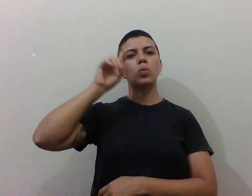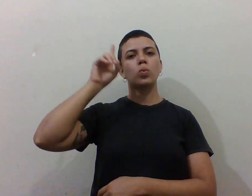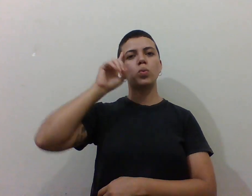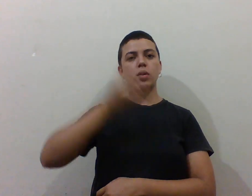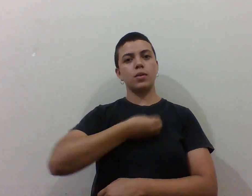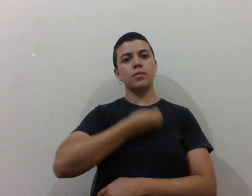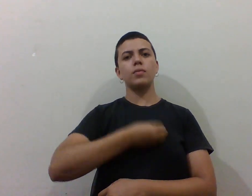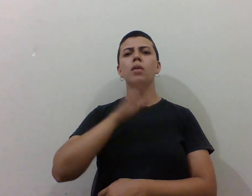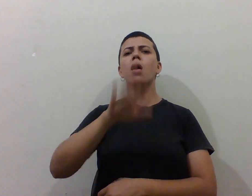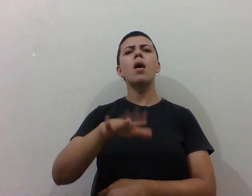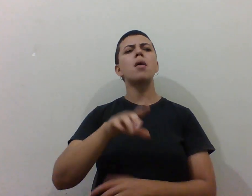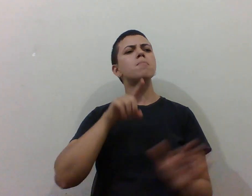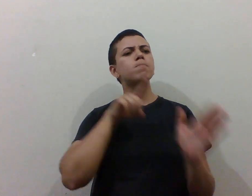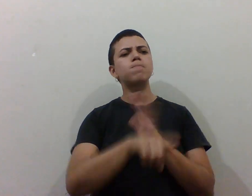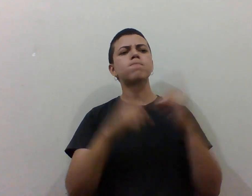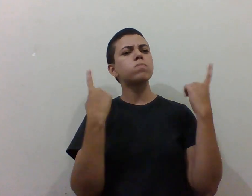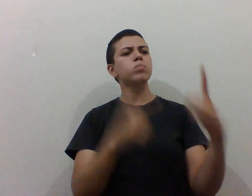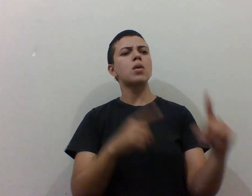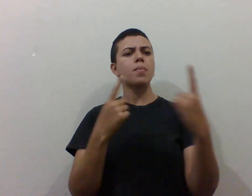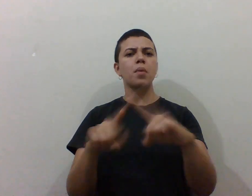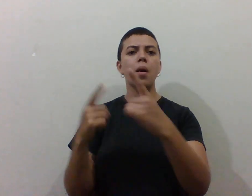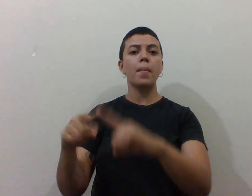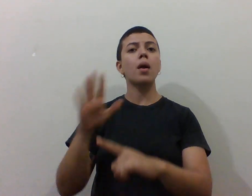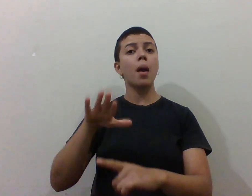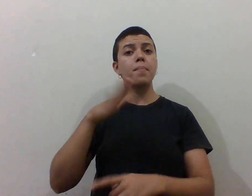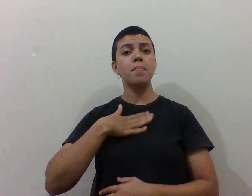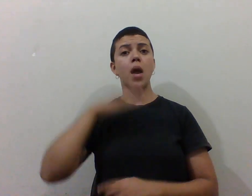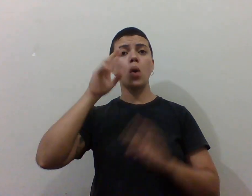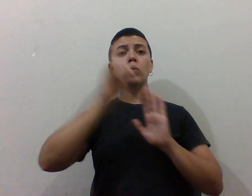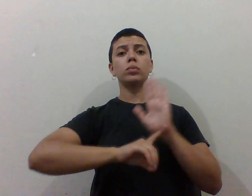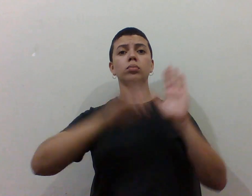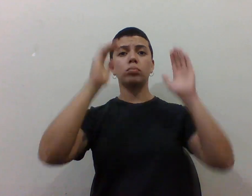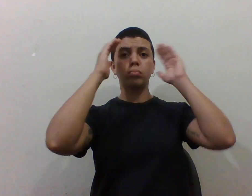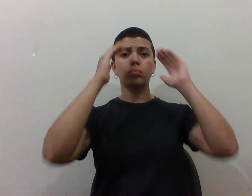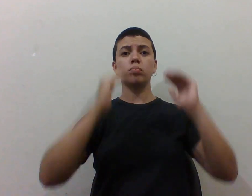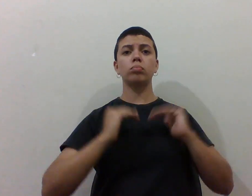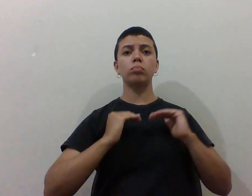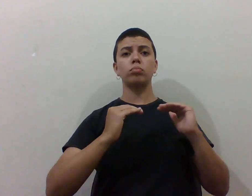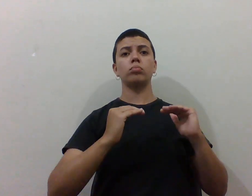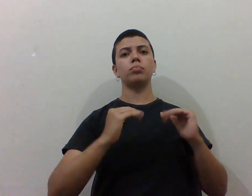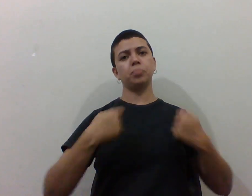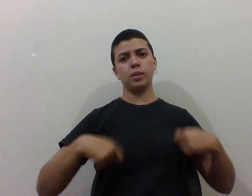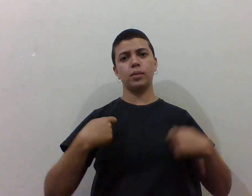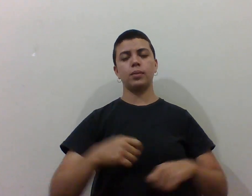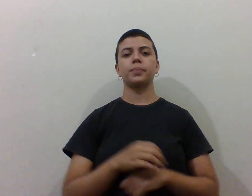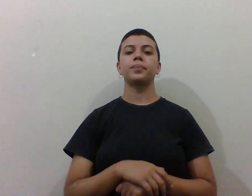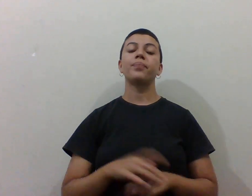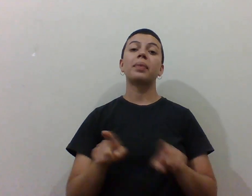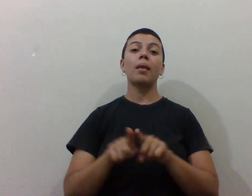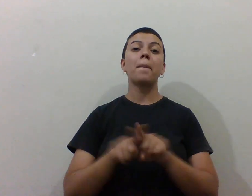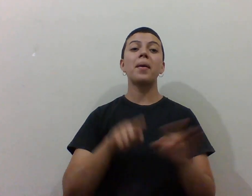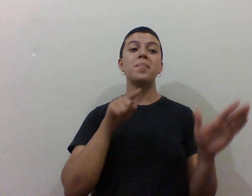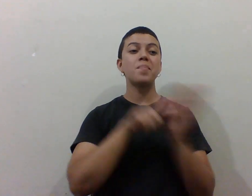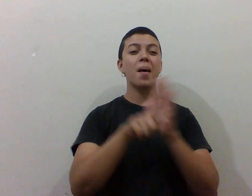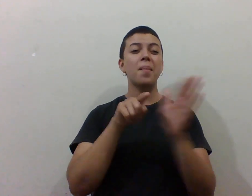reclamando o respeito àqueles direitos que foram positivados e a estruturação de políticas públicas para que eles se tornem efetivos.